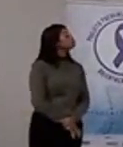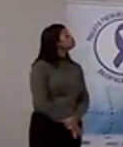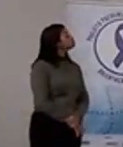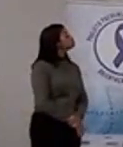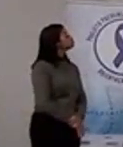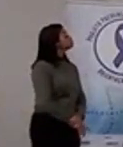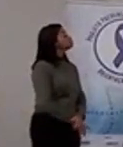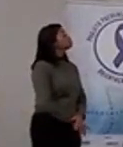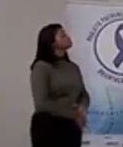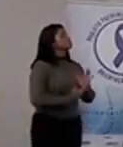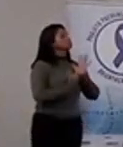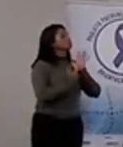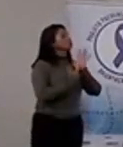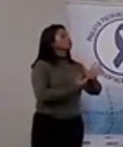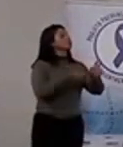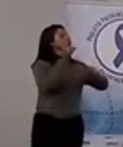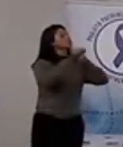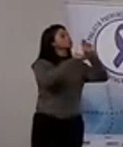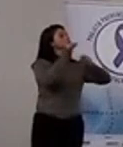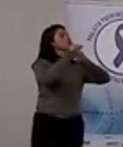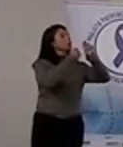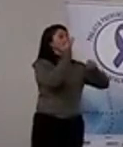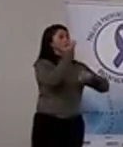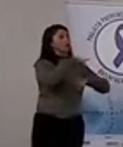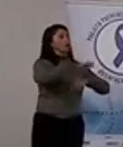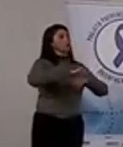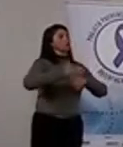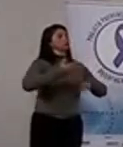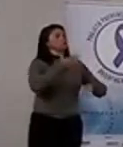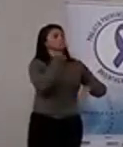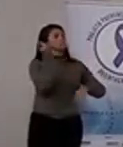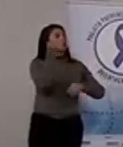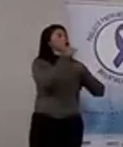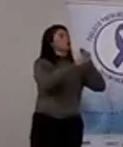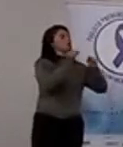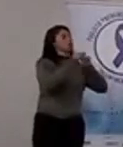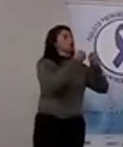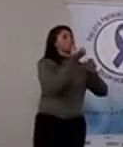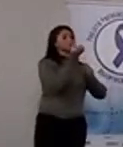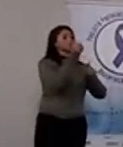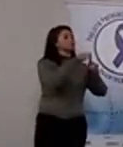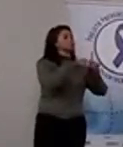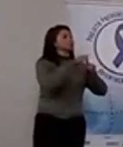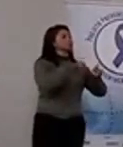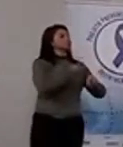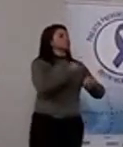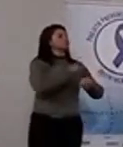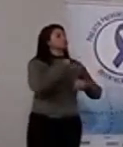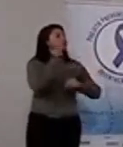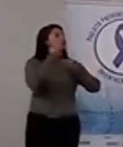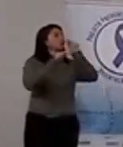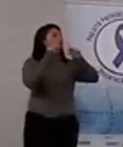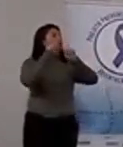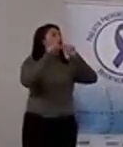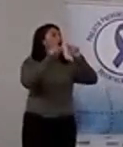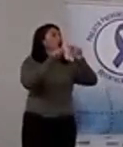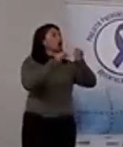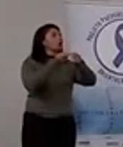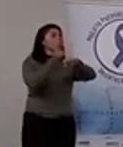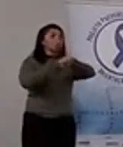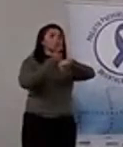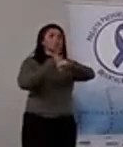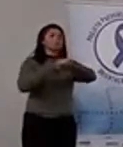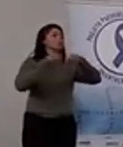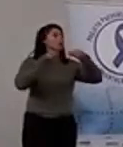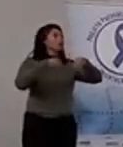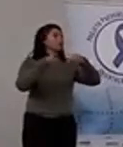à osteogênese, porque você aqui tem muito mais um defeito de mineralização. óssea, os ossos estão ficando mais moles. Mas essas